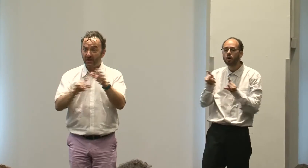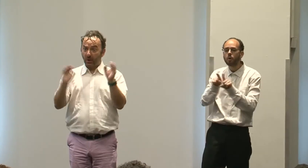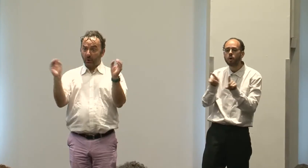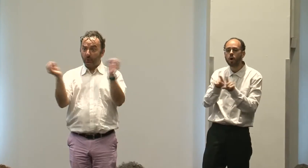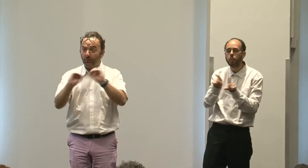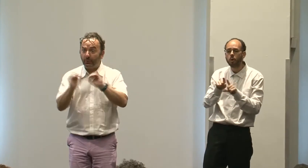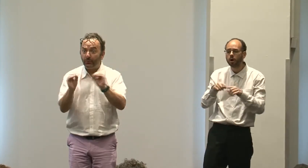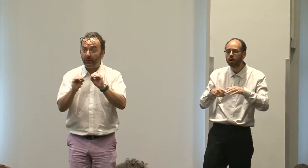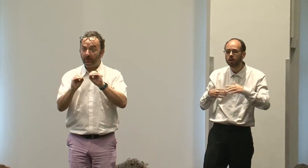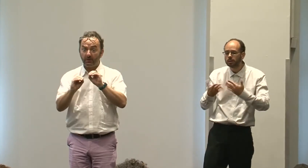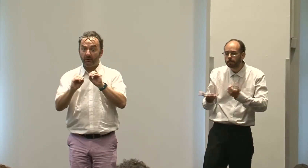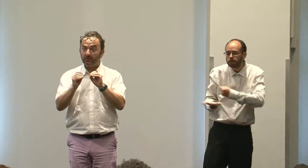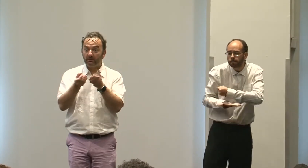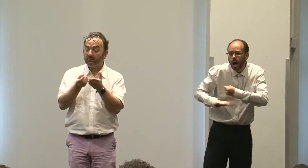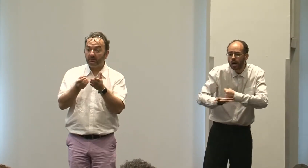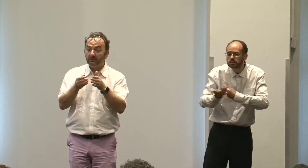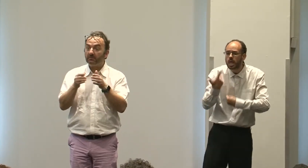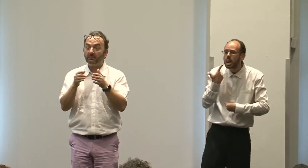possível.